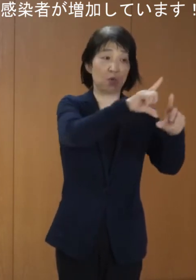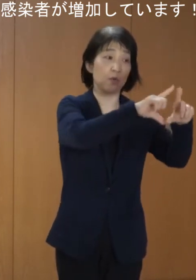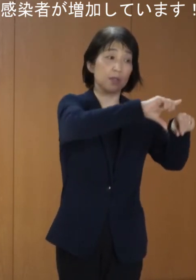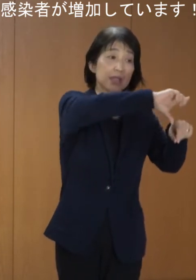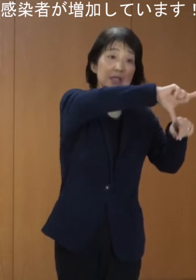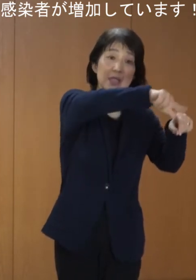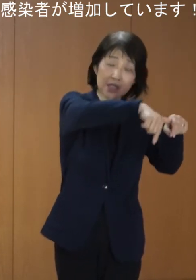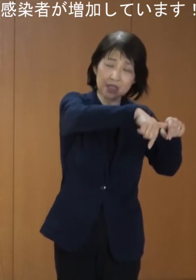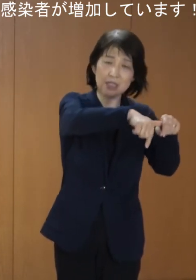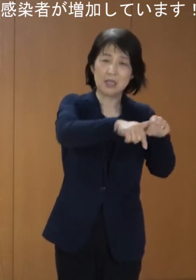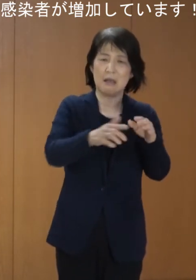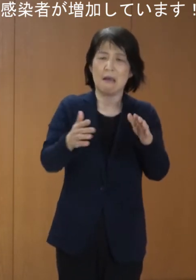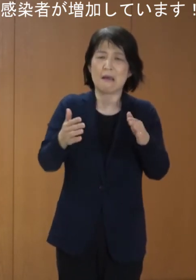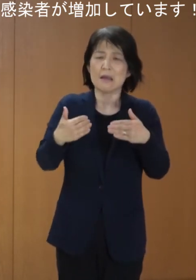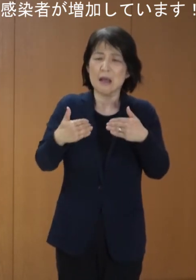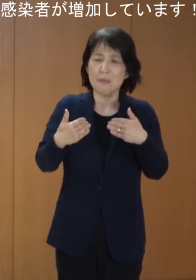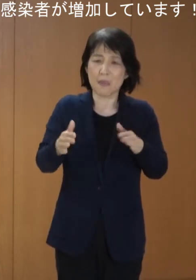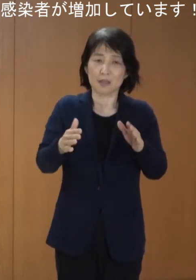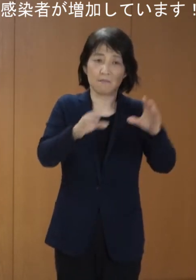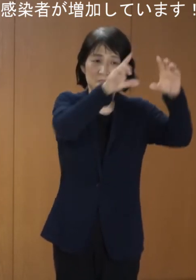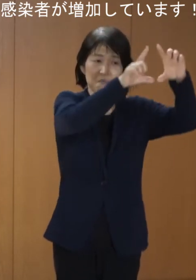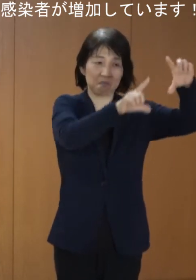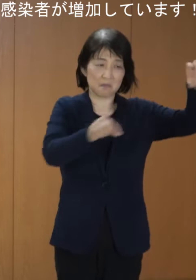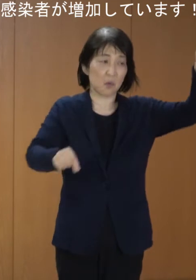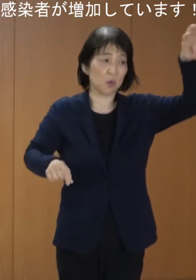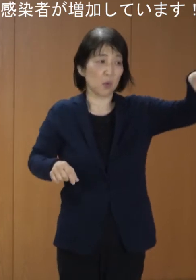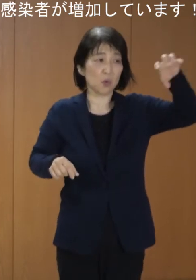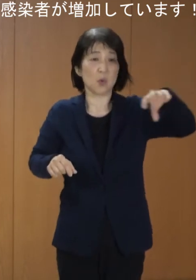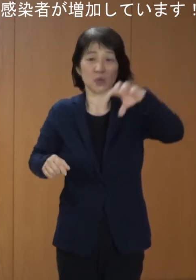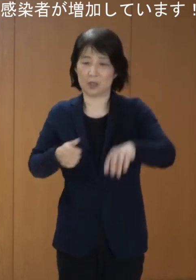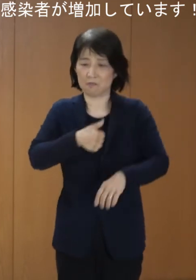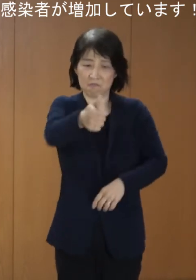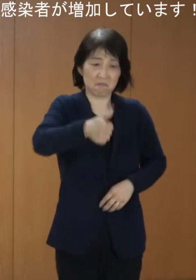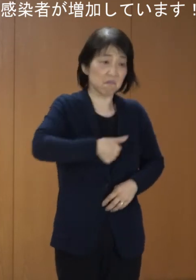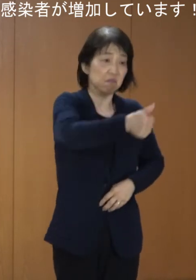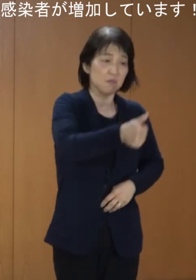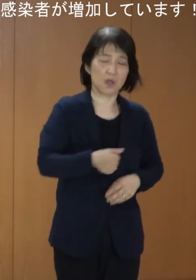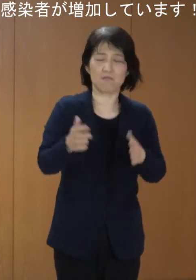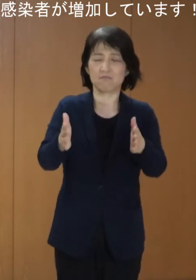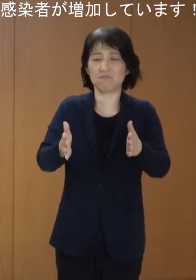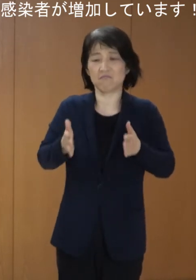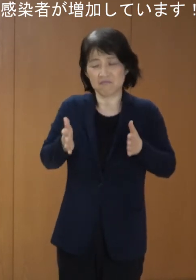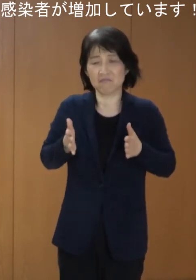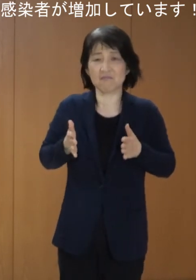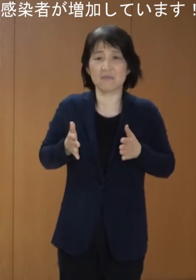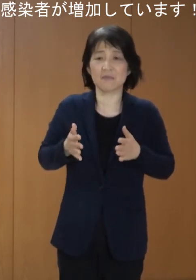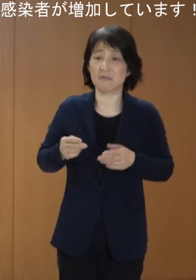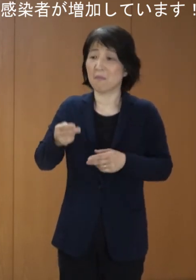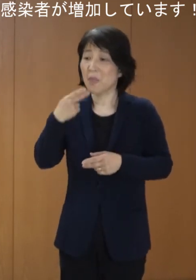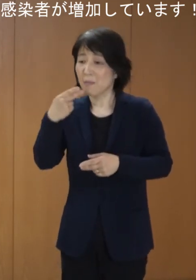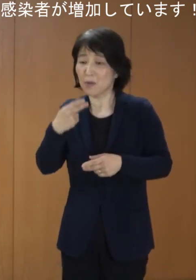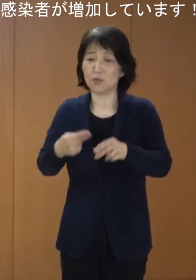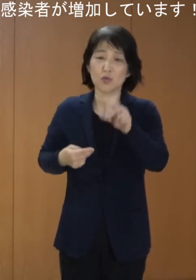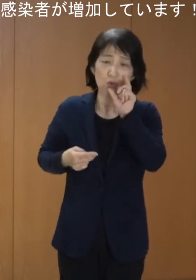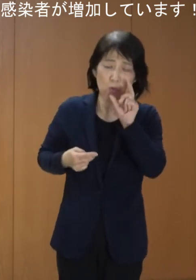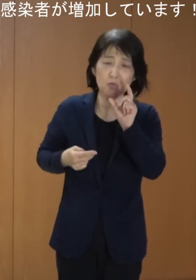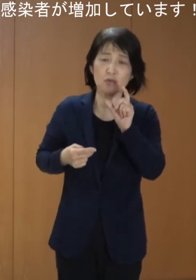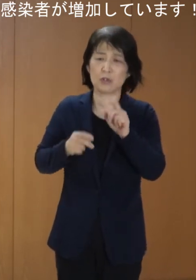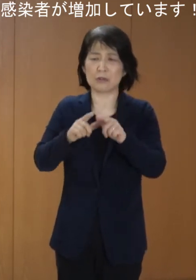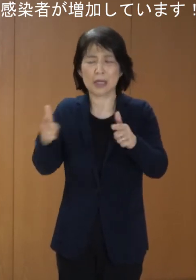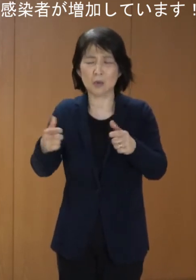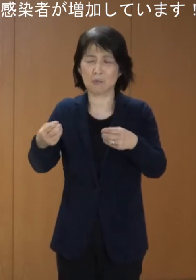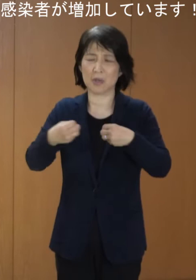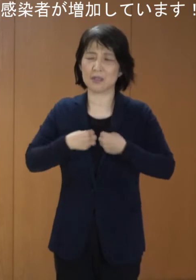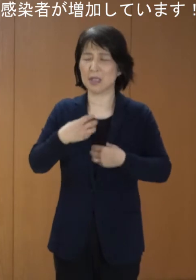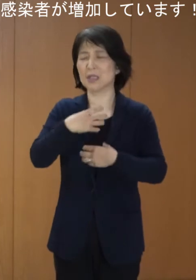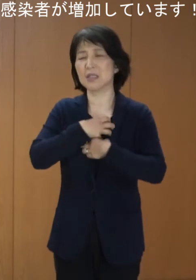じめ不要不急の都道府県間の移動を控えてください。飲食、カラオケなどリスクのある場所への